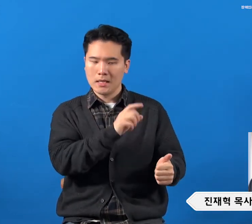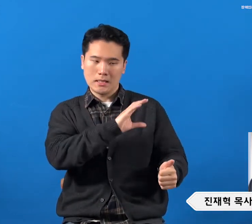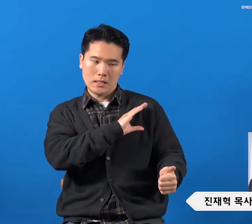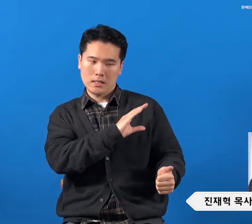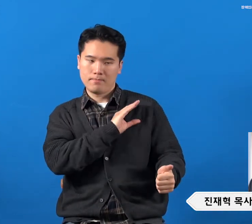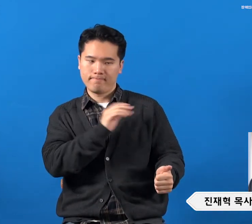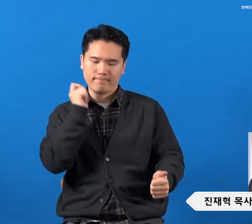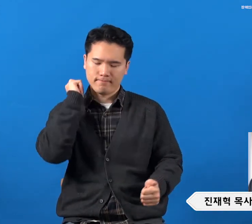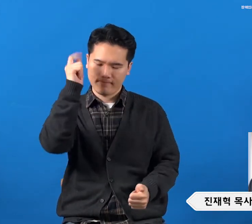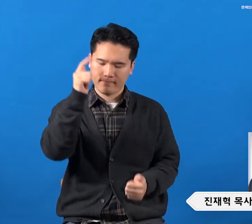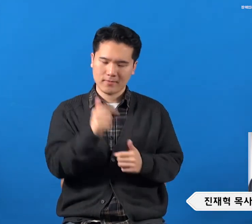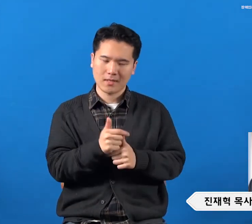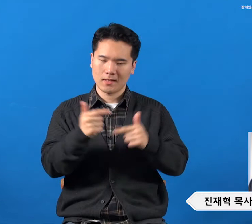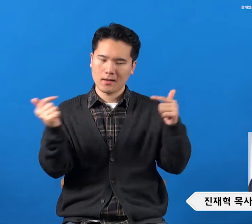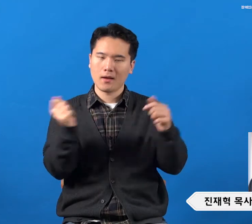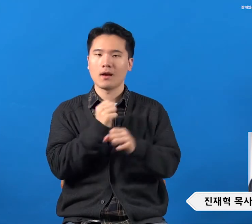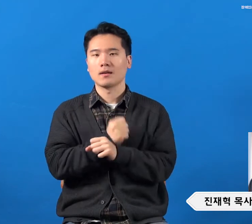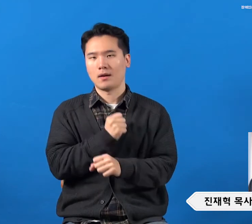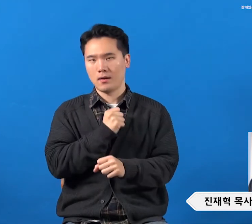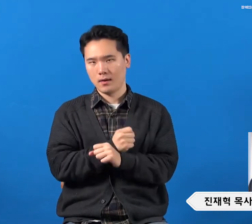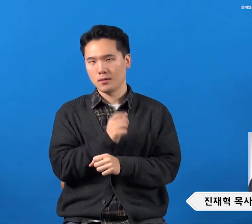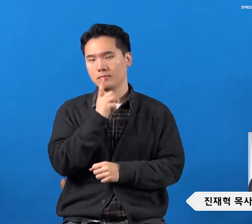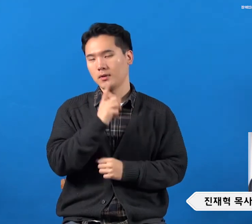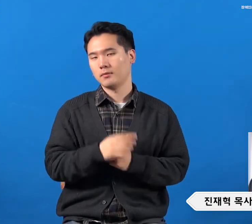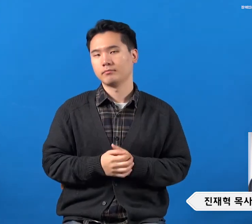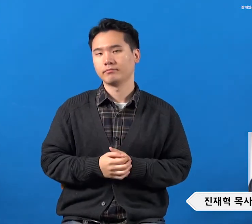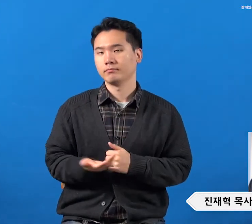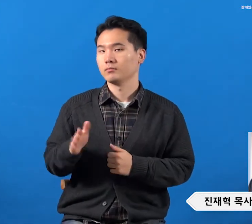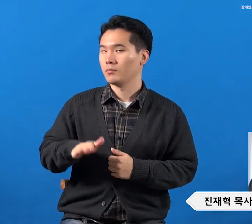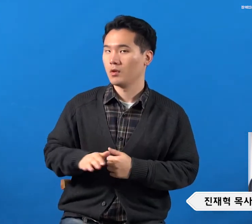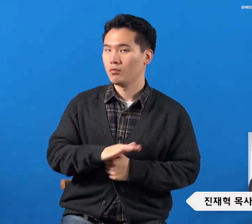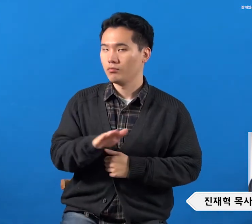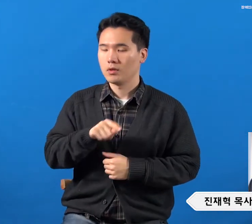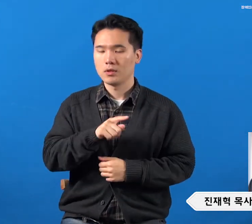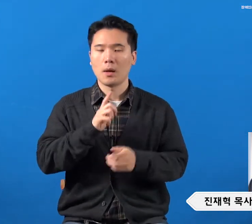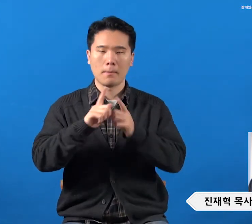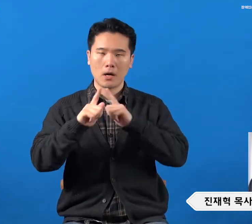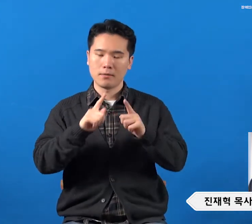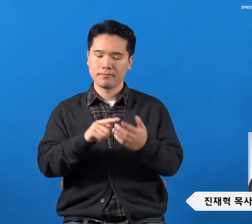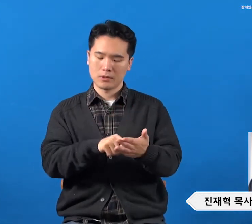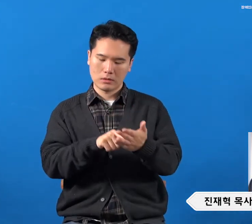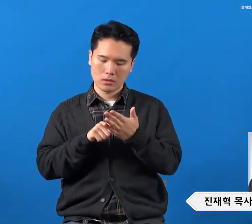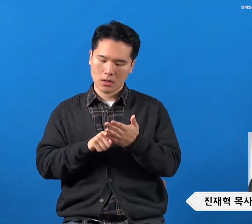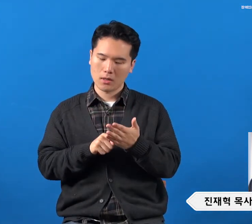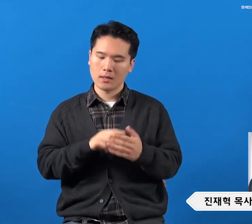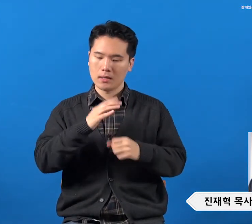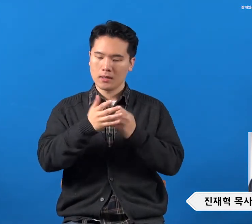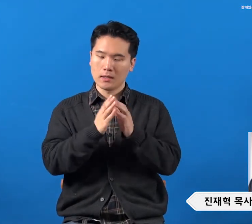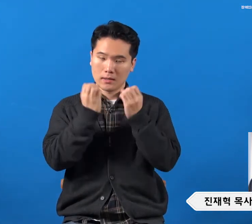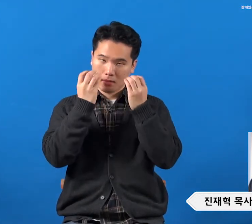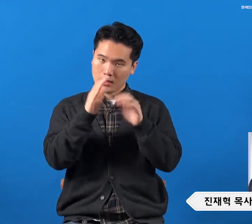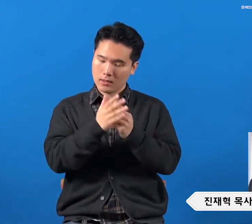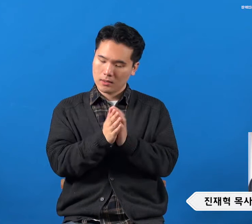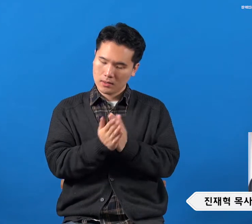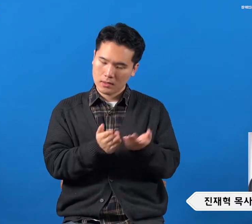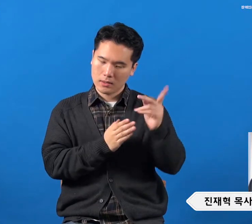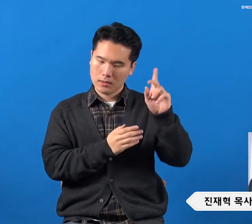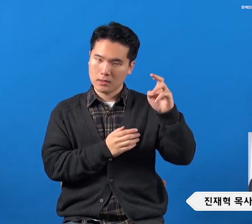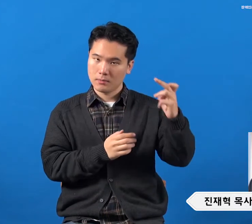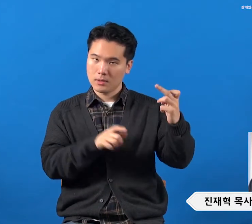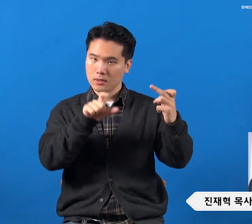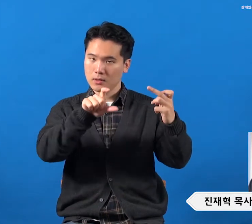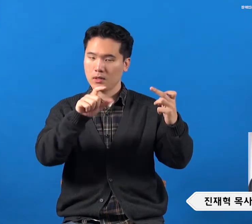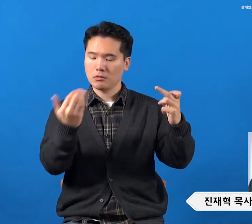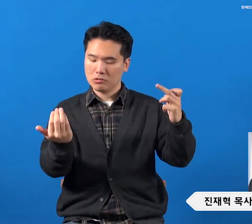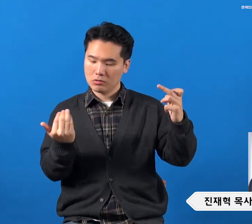이름을 창대케 하리라. 그런데 우리가 이 말씀에 등장하는 바로 창세기 12장 전의